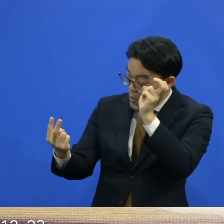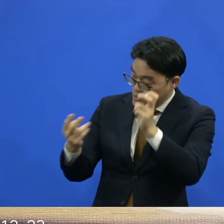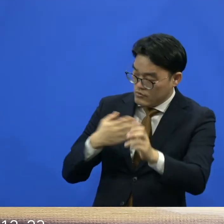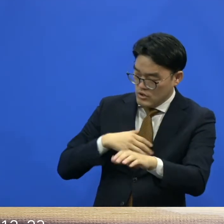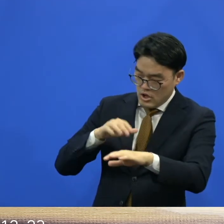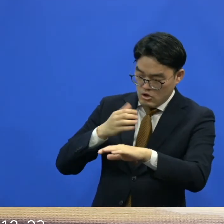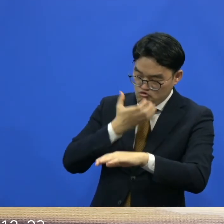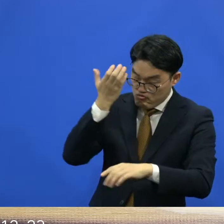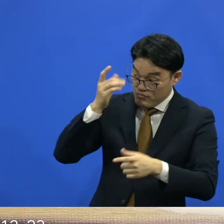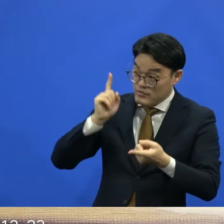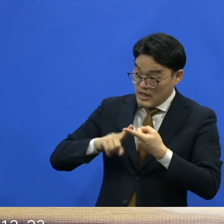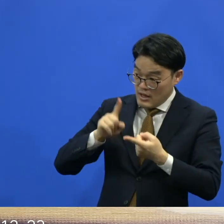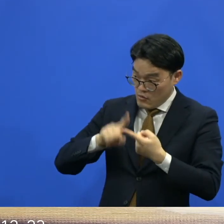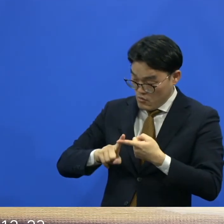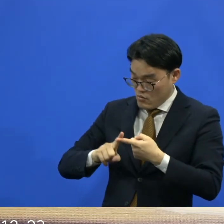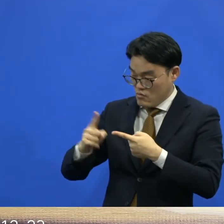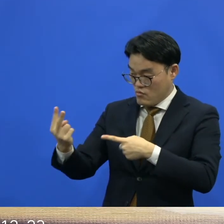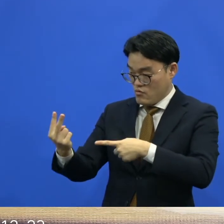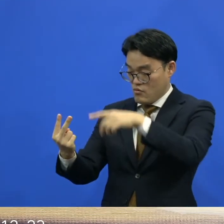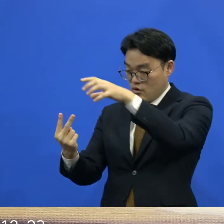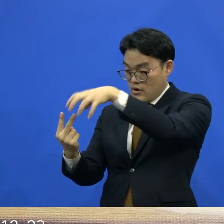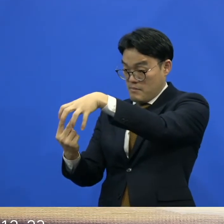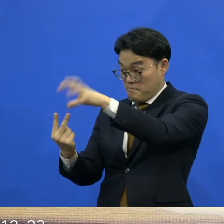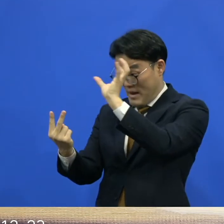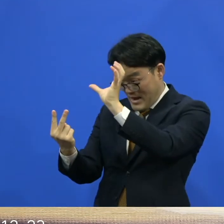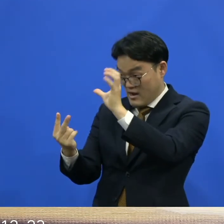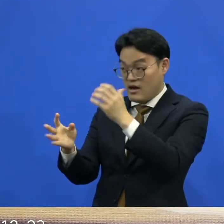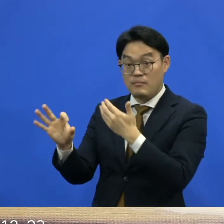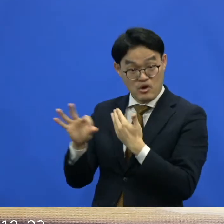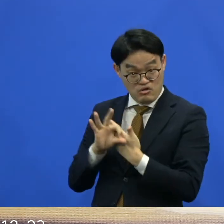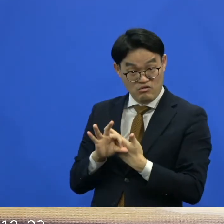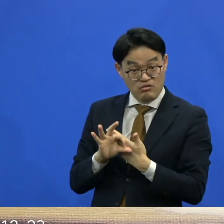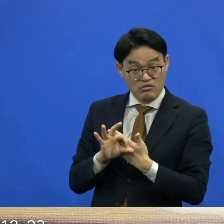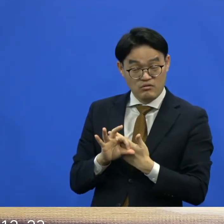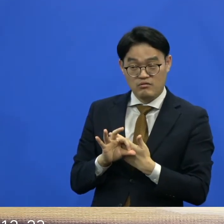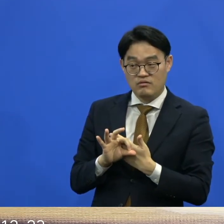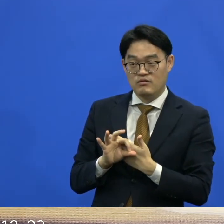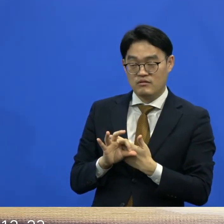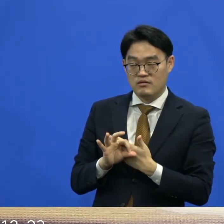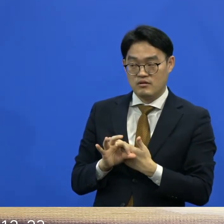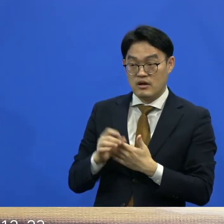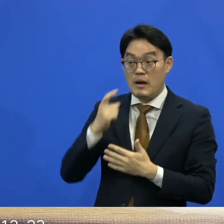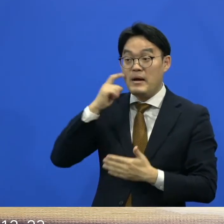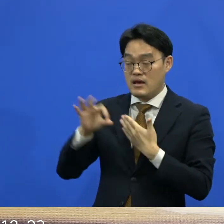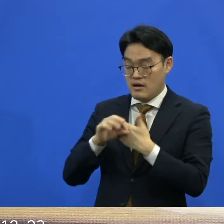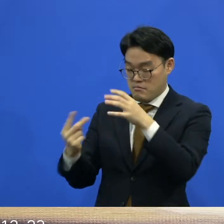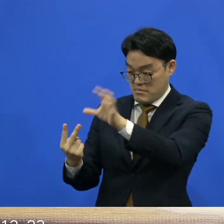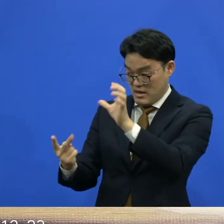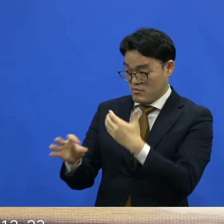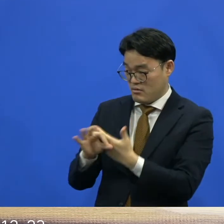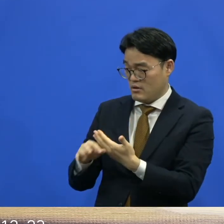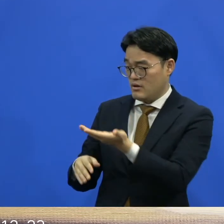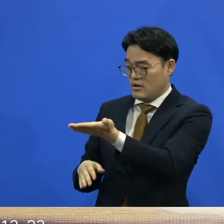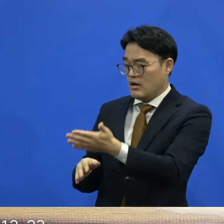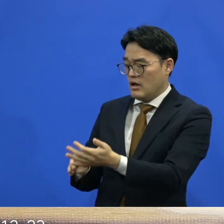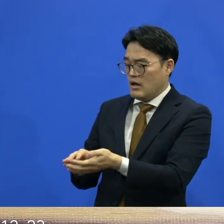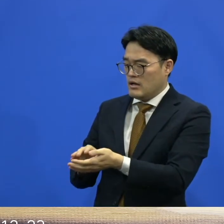되시거든. 이 말은 추록을 하면 이 말이에요. 나를 생각해달라.